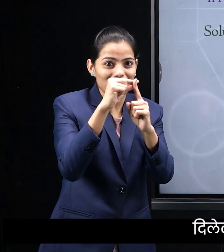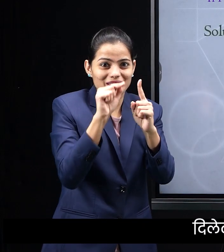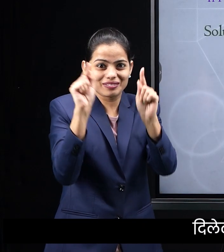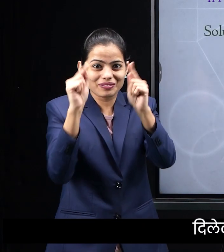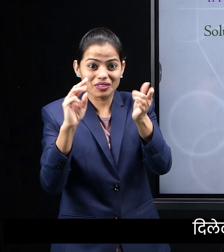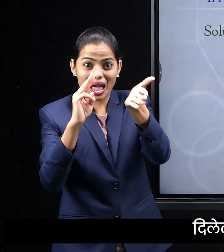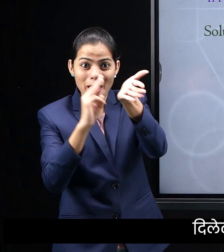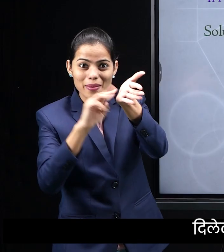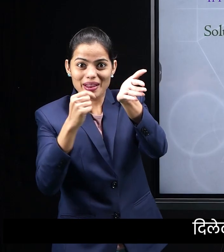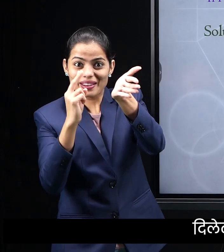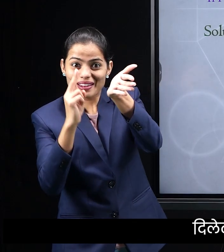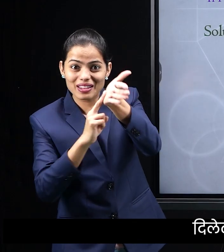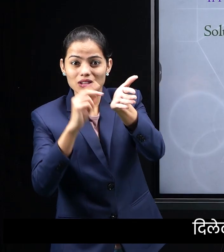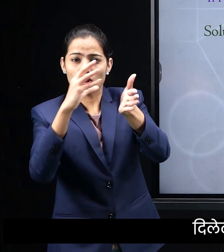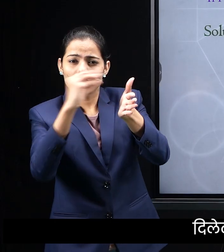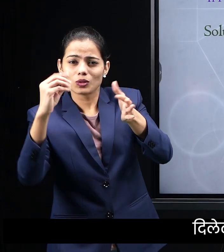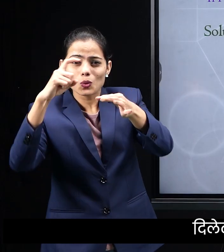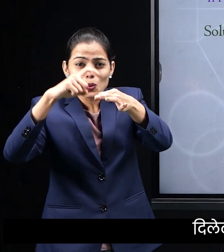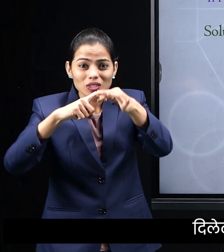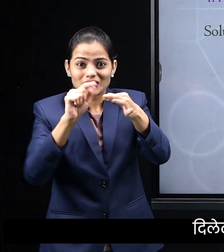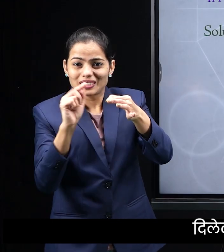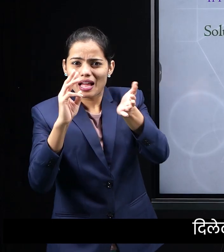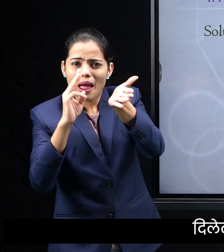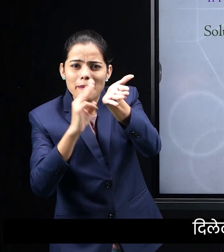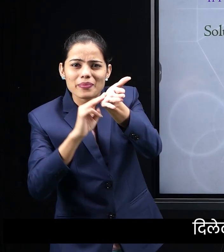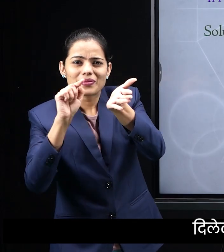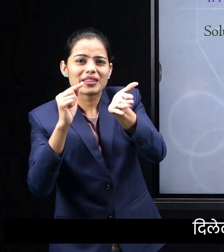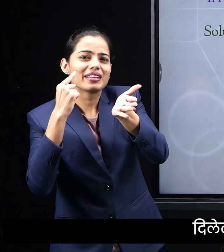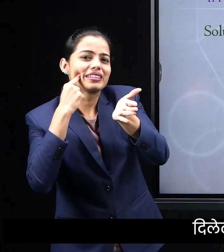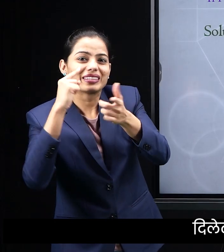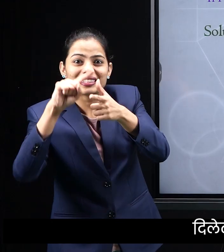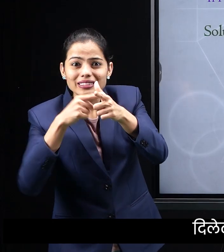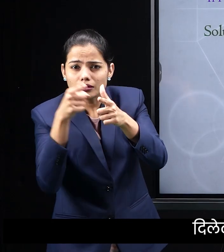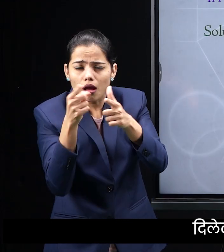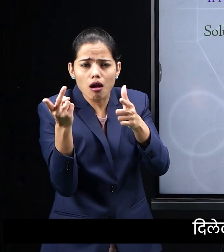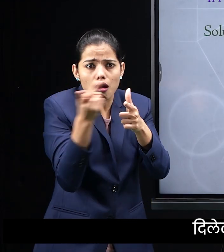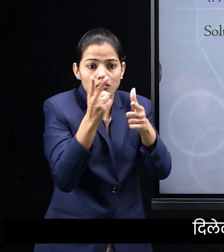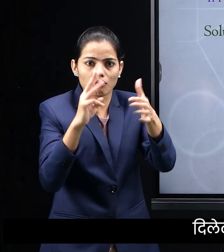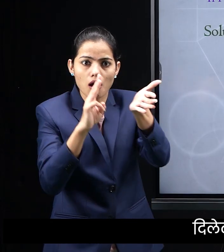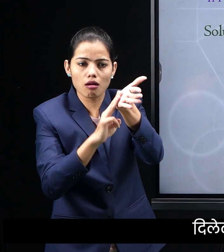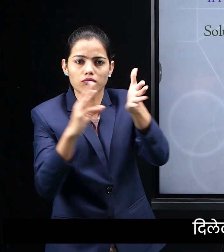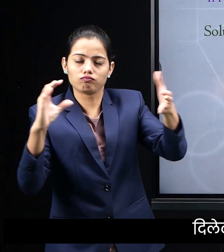दिलेला P is equals to M, N आणि Q is equals to M, I, J